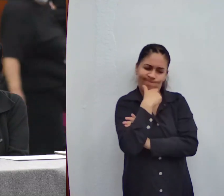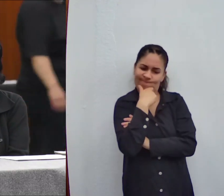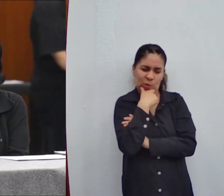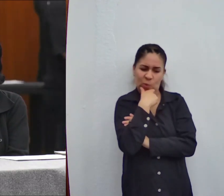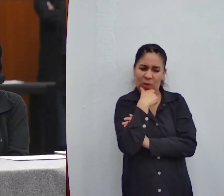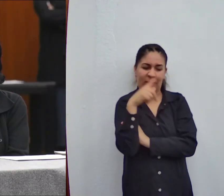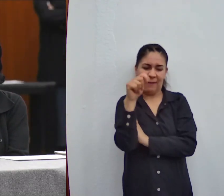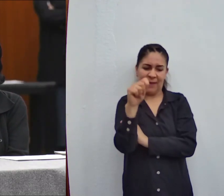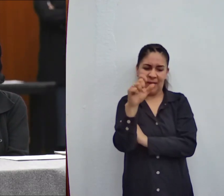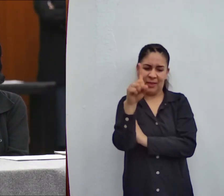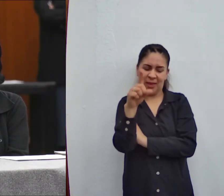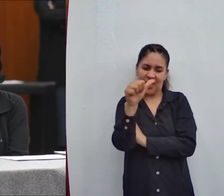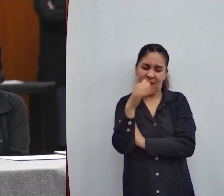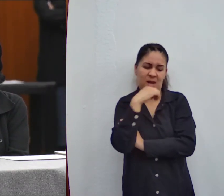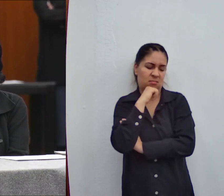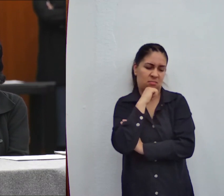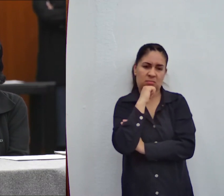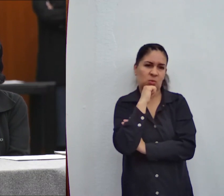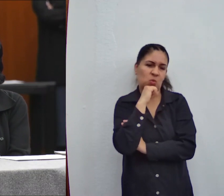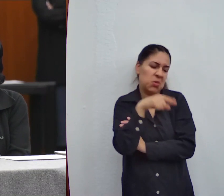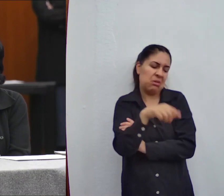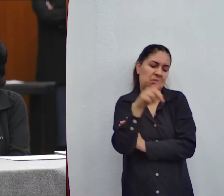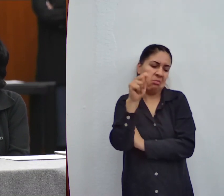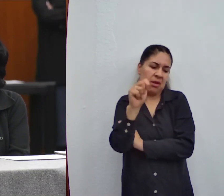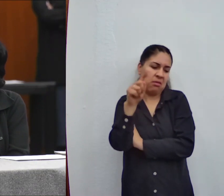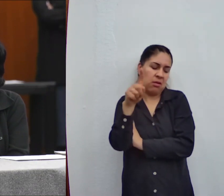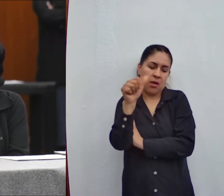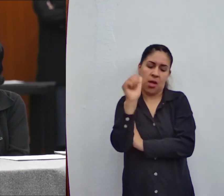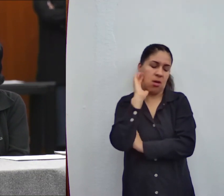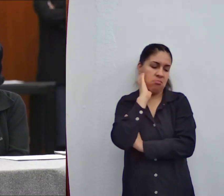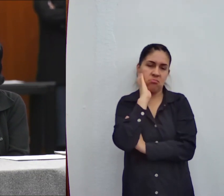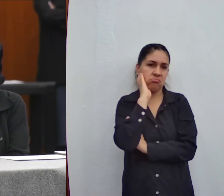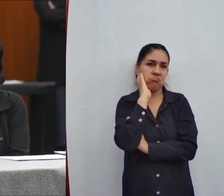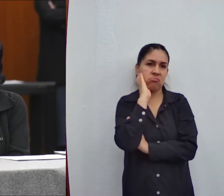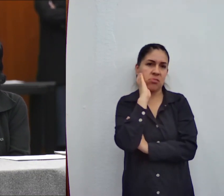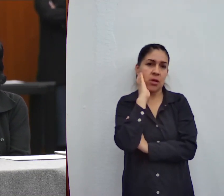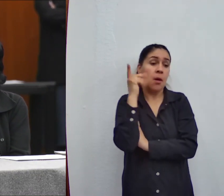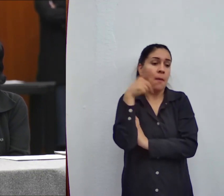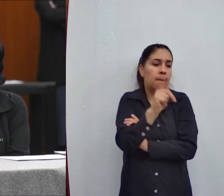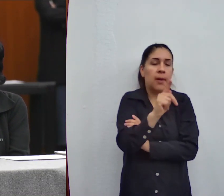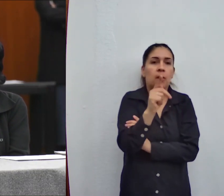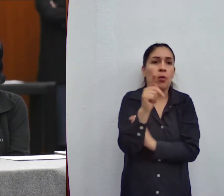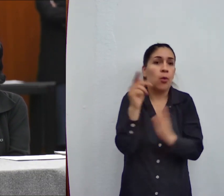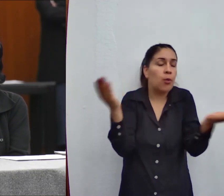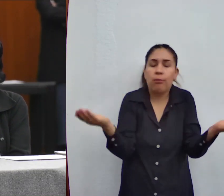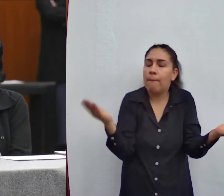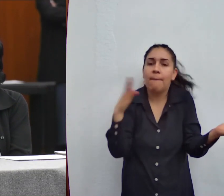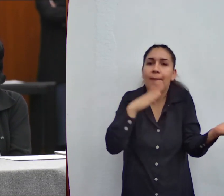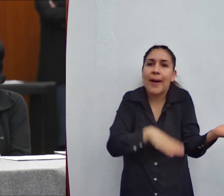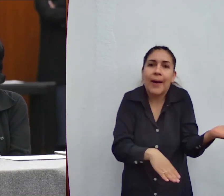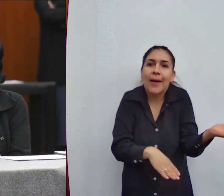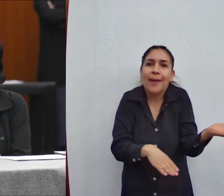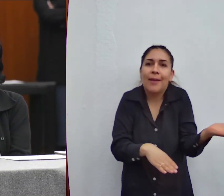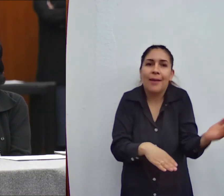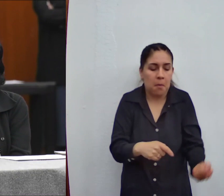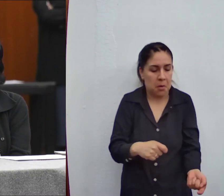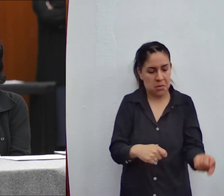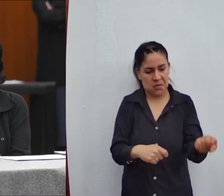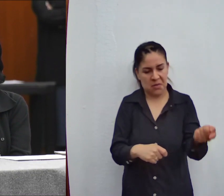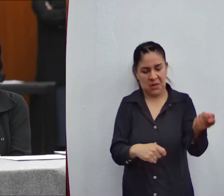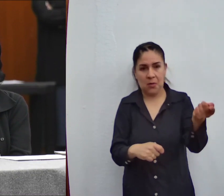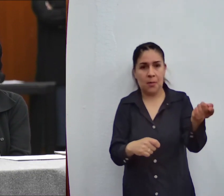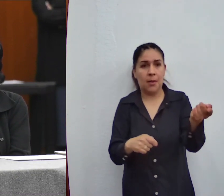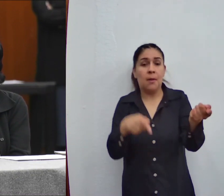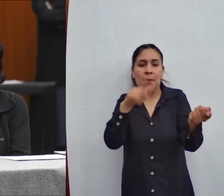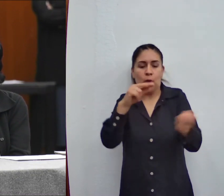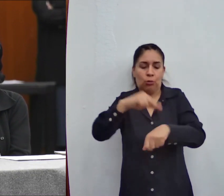cuando en realidad lo que él tenía era autismo. Dado a esto, él estuvo expuesto a medicamentos que no debió de